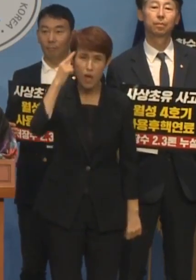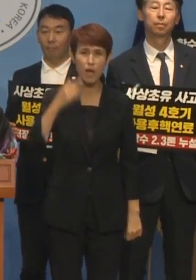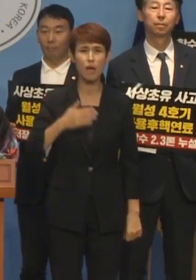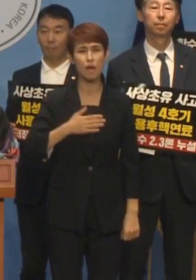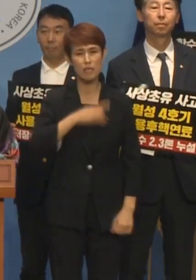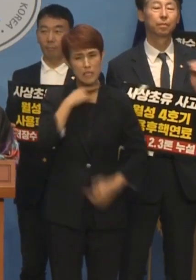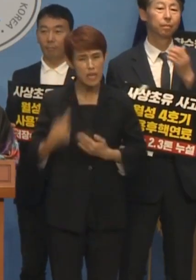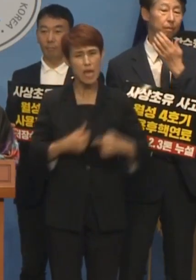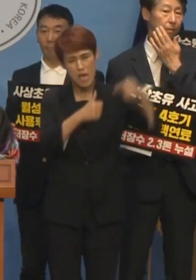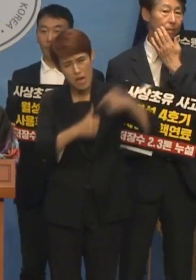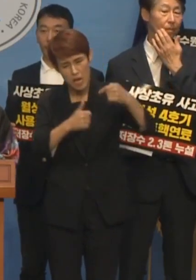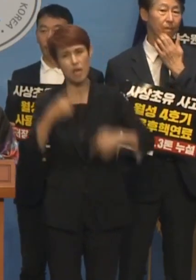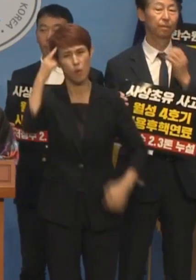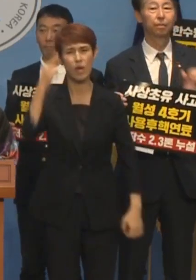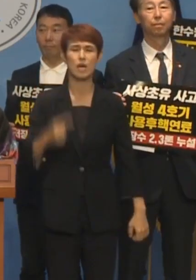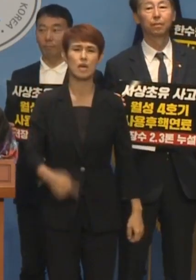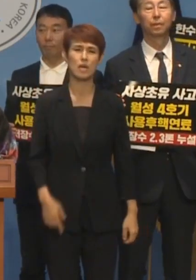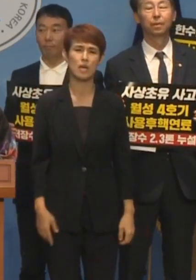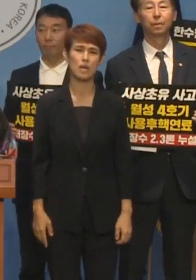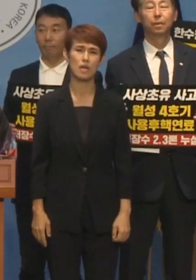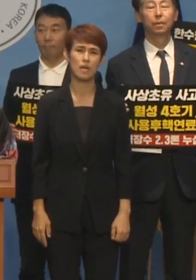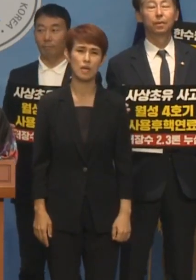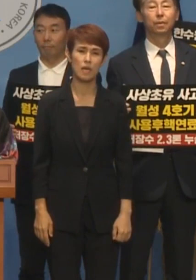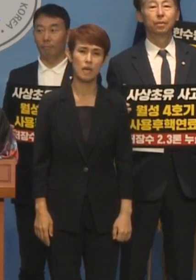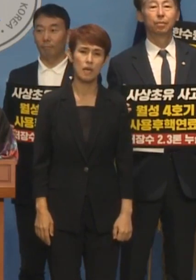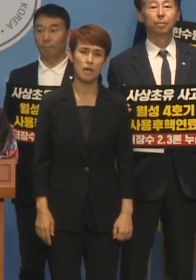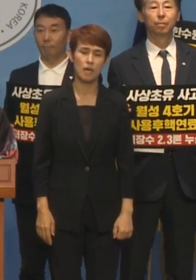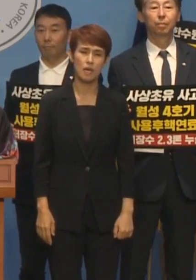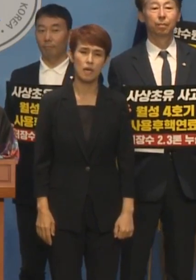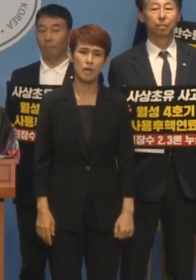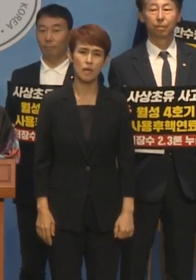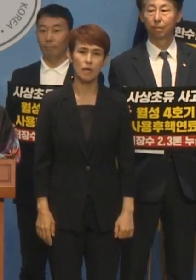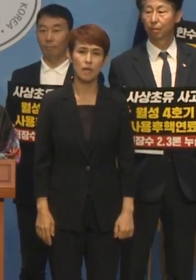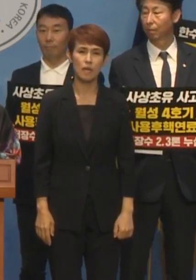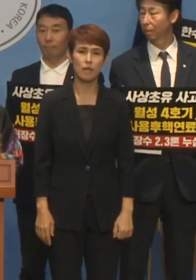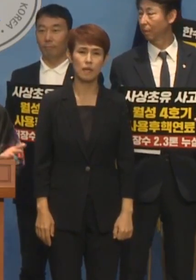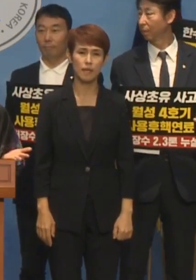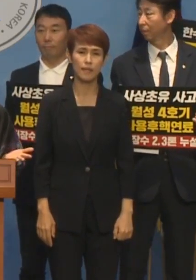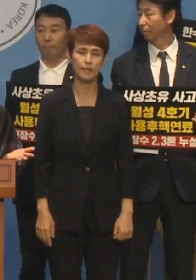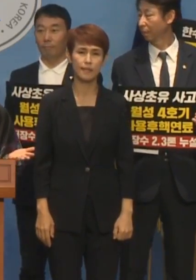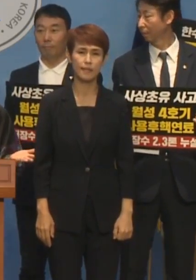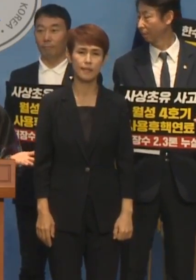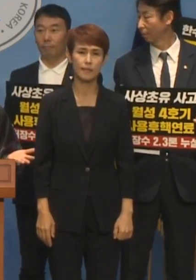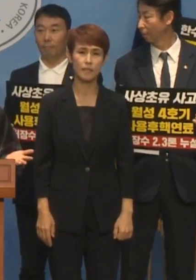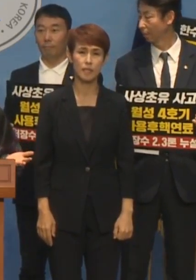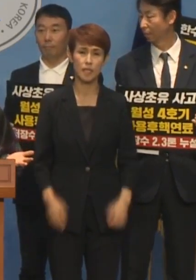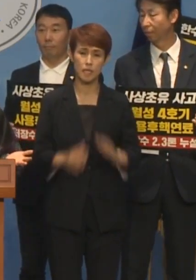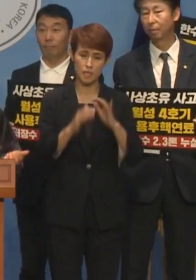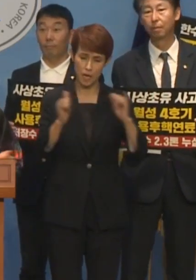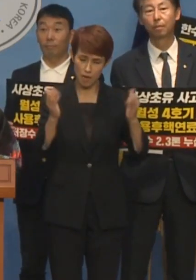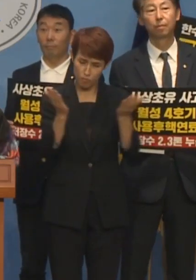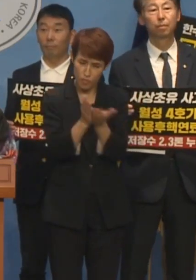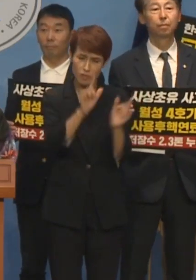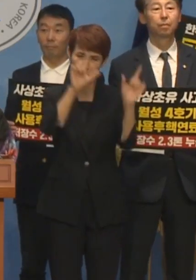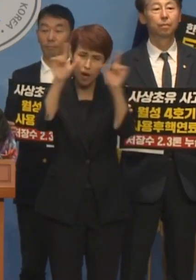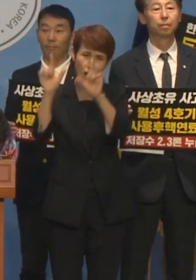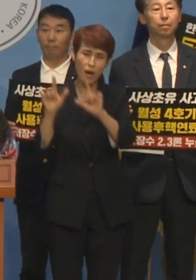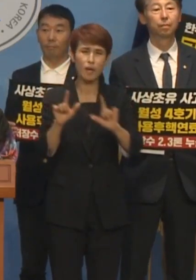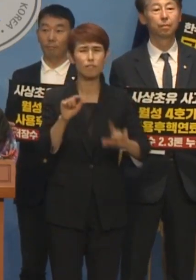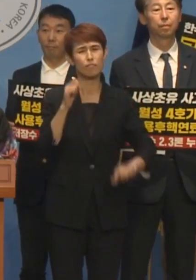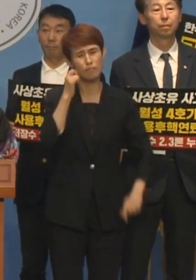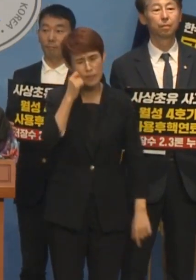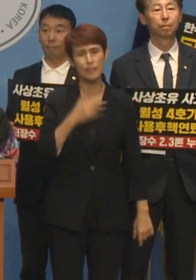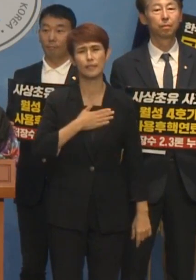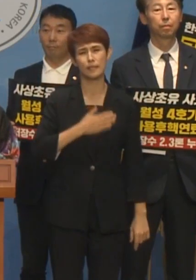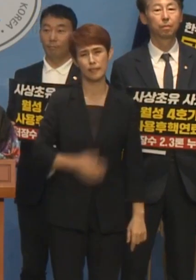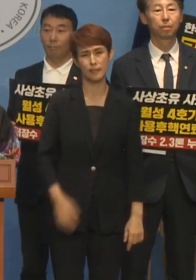우리에게만은 자꾸만 희생을 강요하고 이 사람답게 살 수 없도록 이렇게 만드는